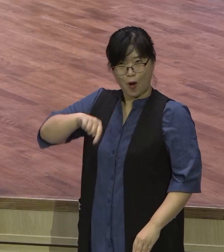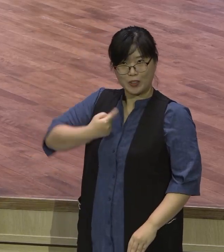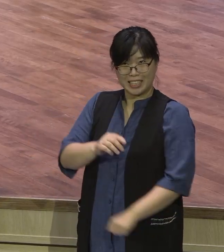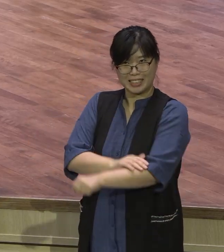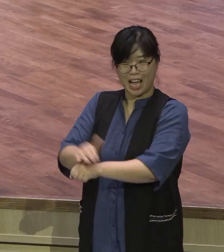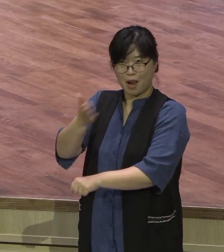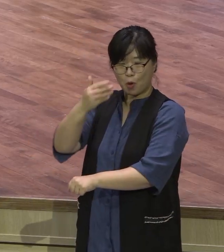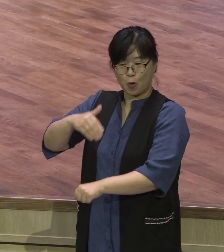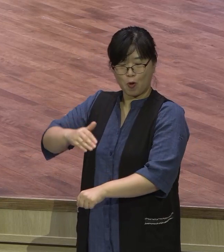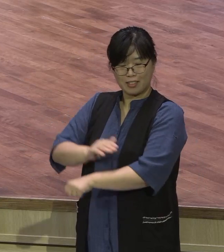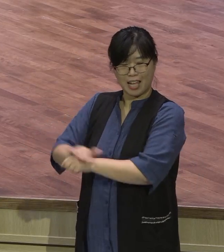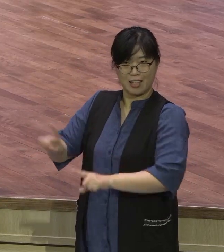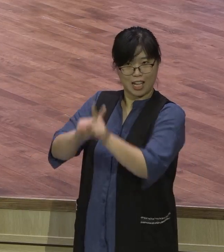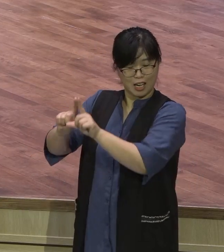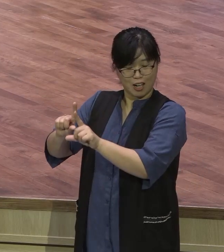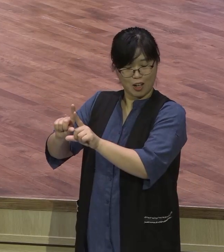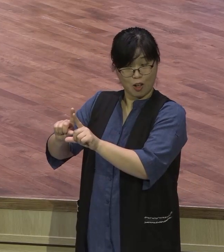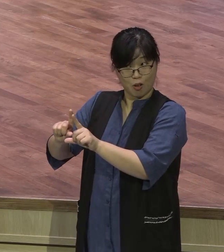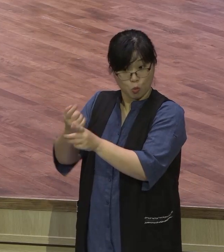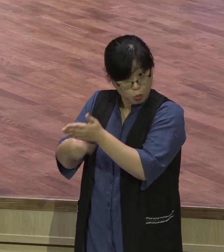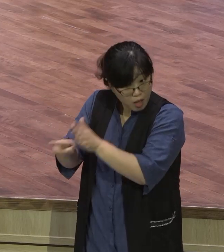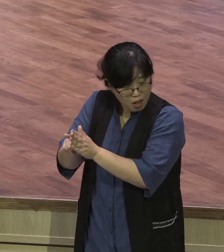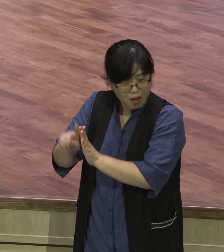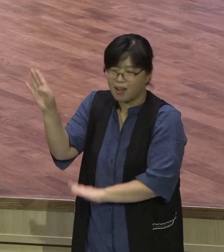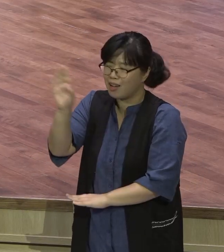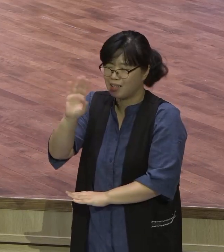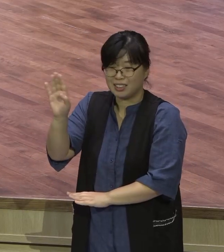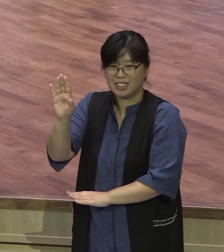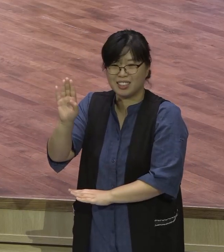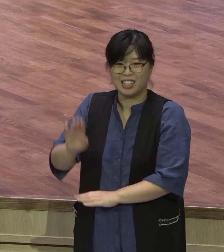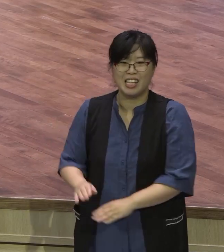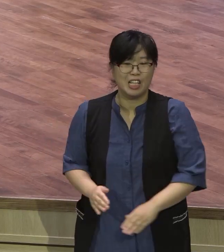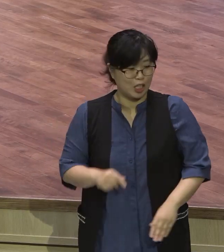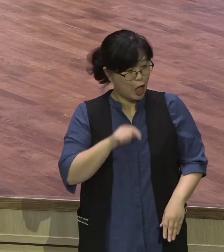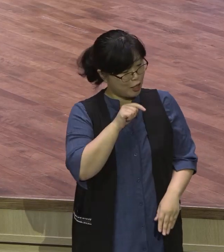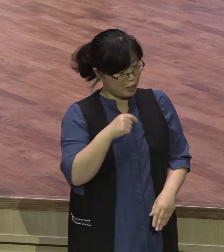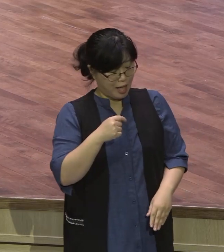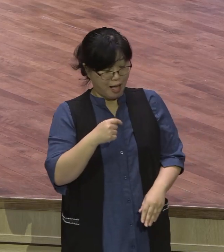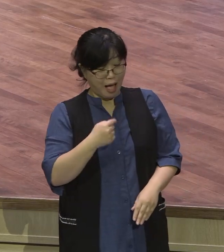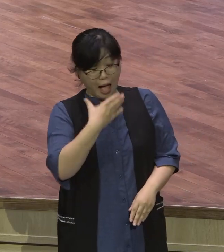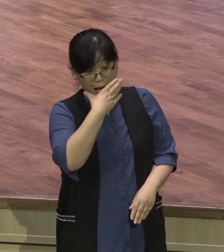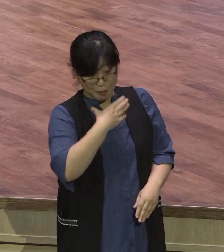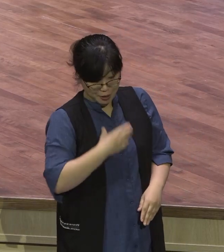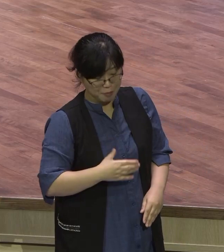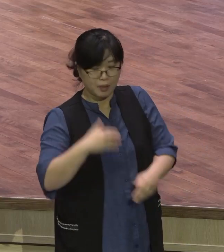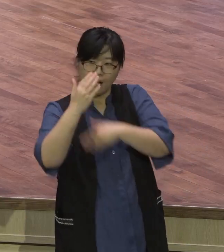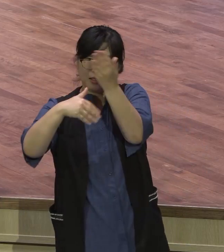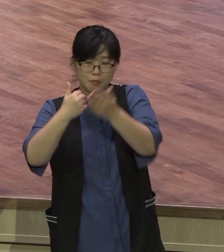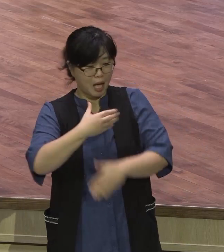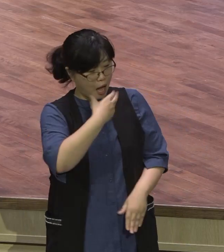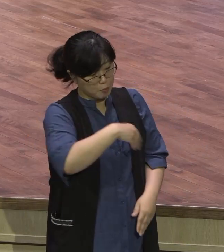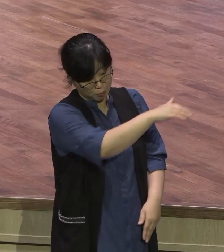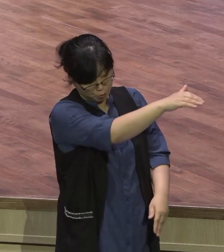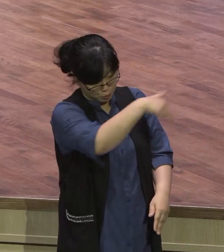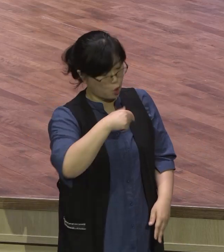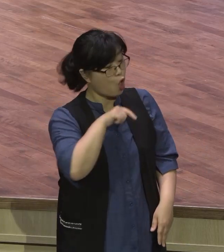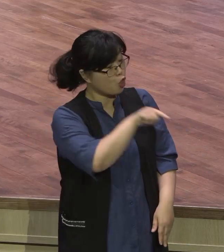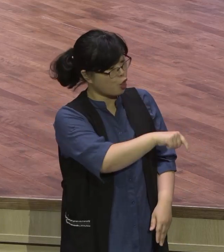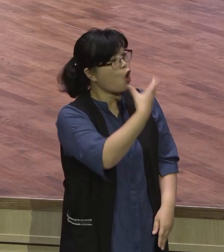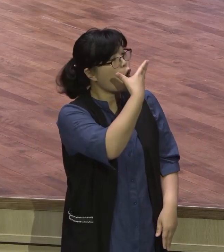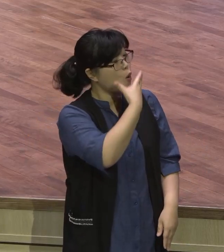하나님께서 뭐라고 말씀했어요 너는 복이 될지라 그랬어요 하나님 아브라함을 불러요 너가 복이 될지라 여러분